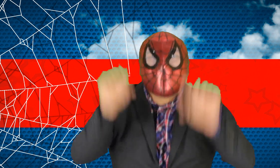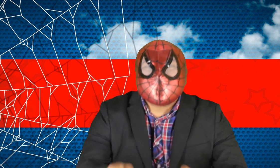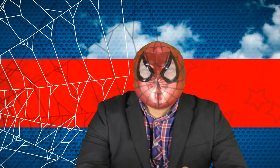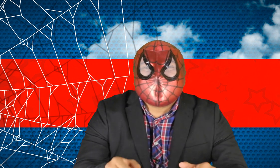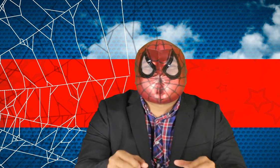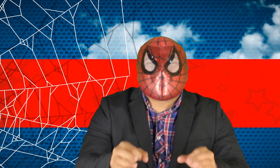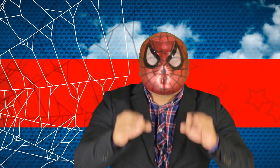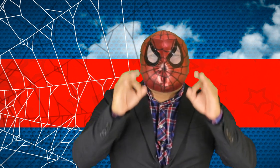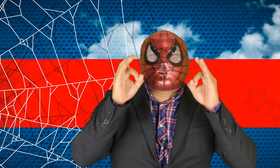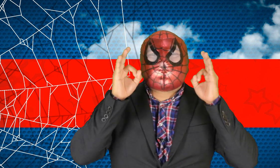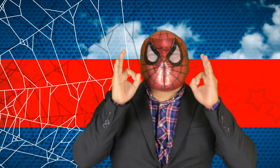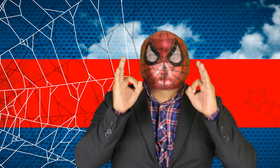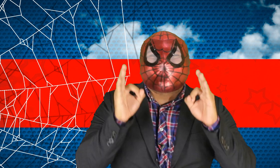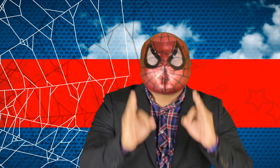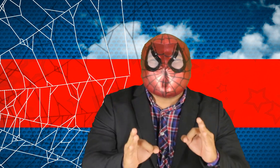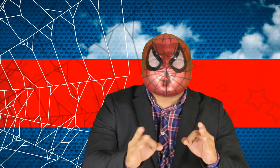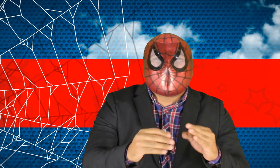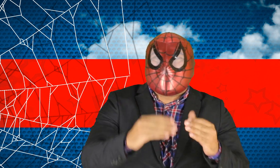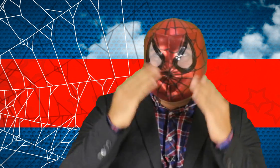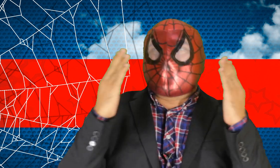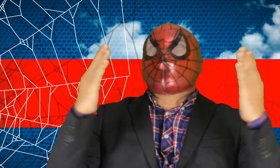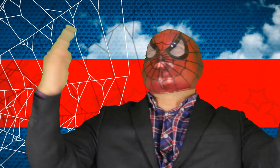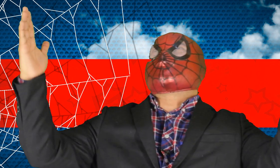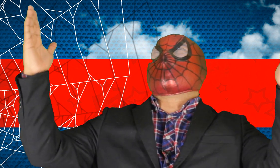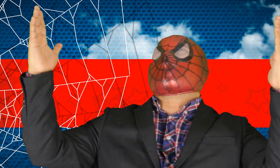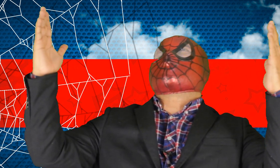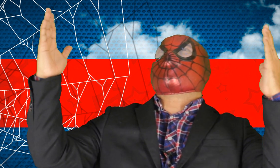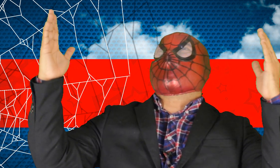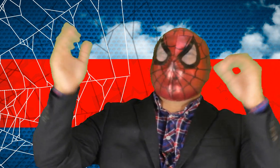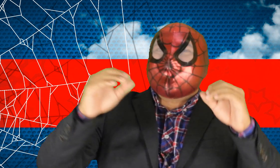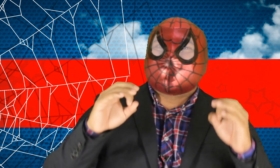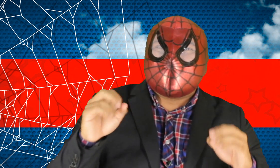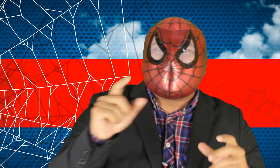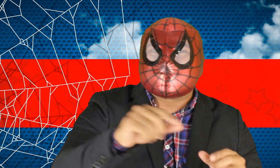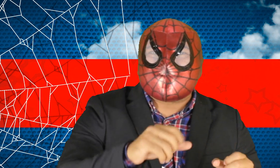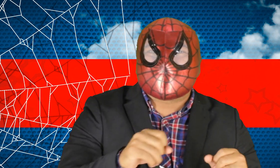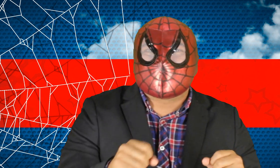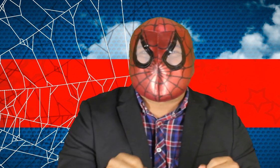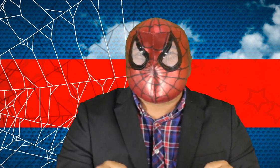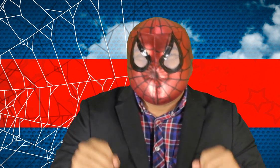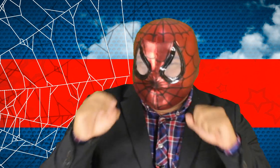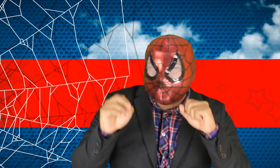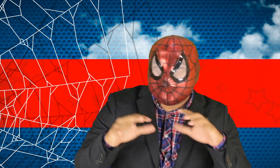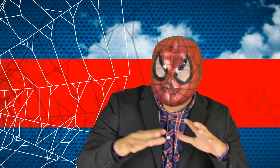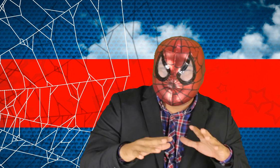hoy les traigo una propuesta importantísima para este hermoso municipio del agua potable con Chocabén y los